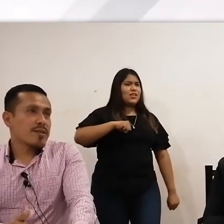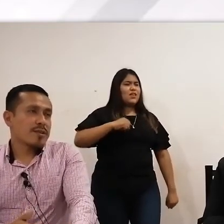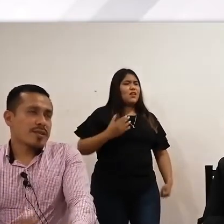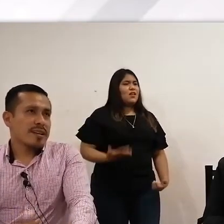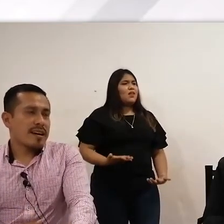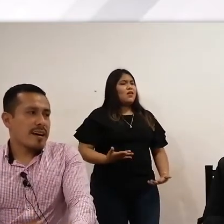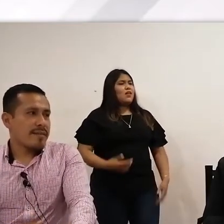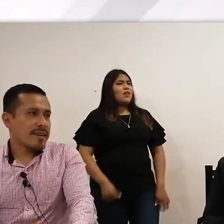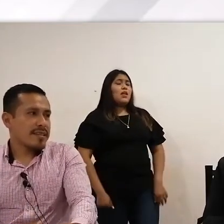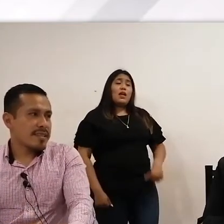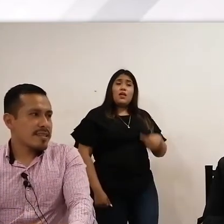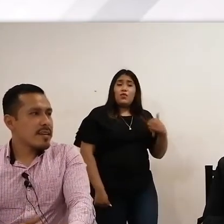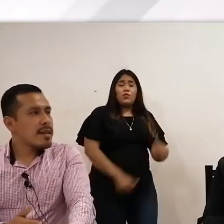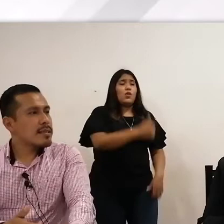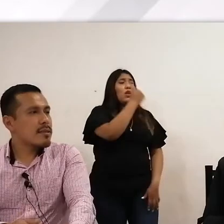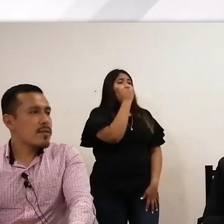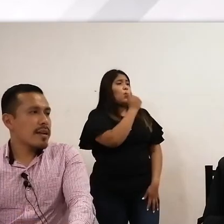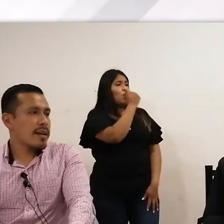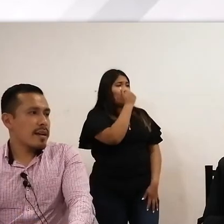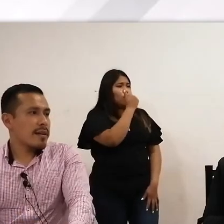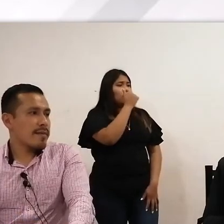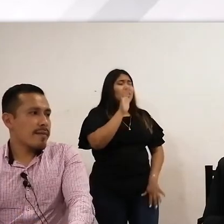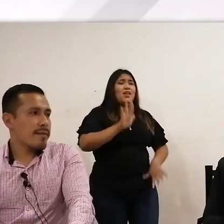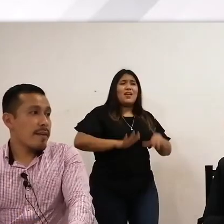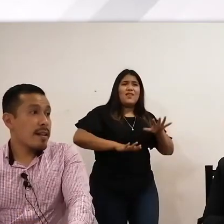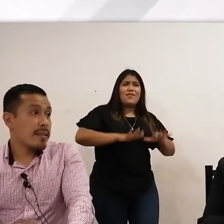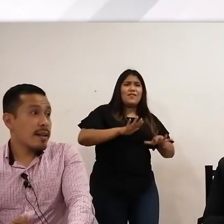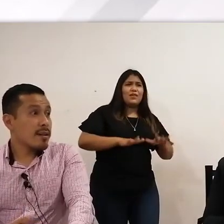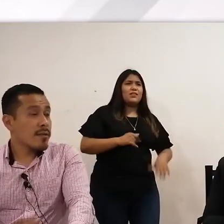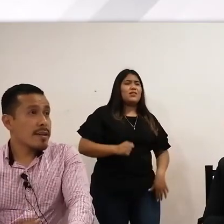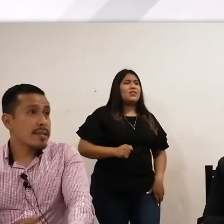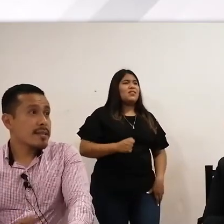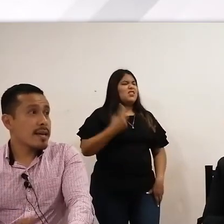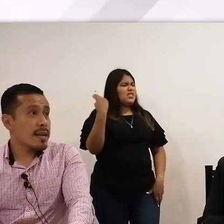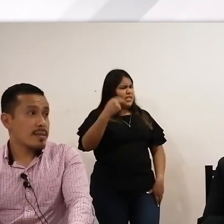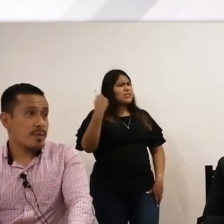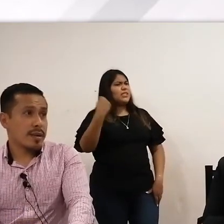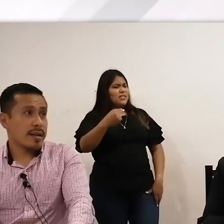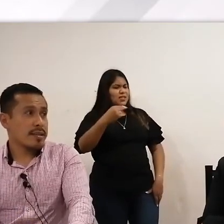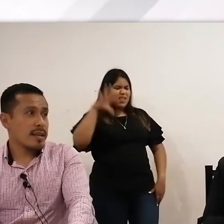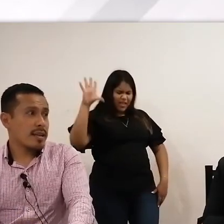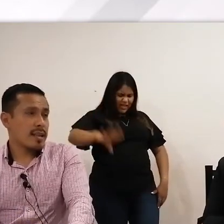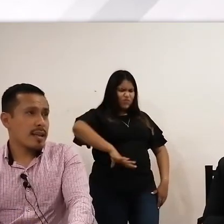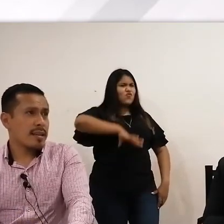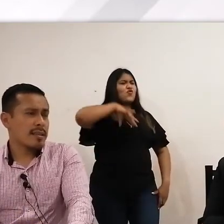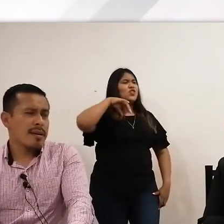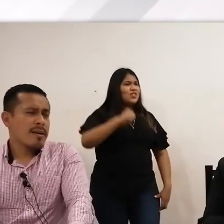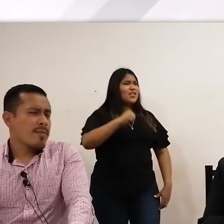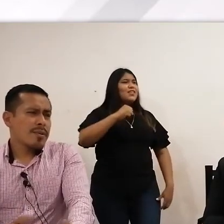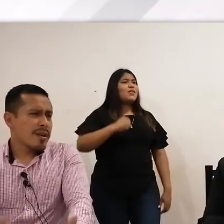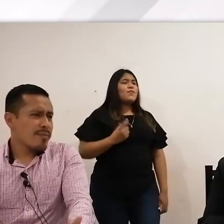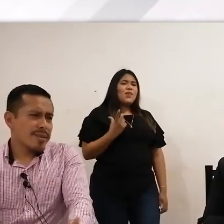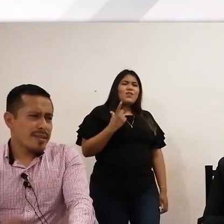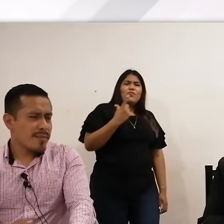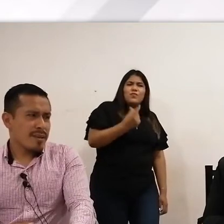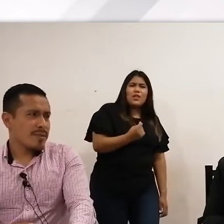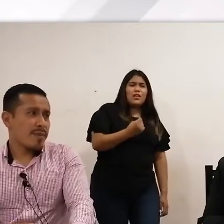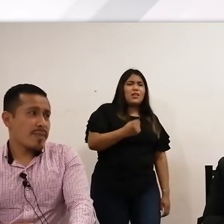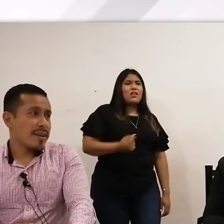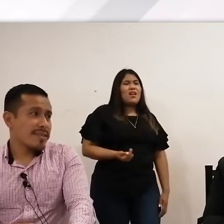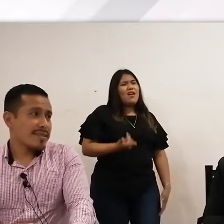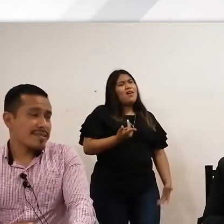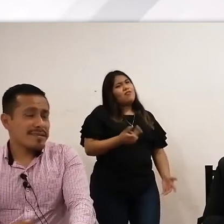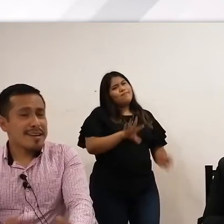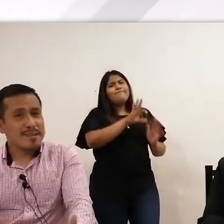otros chicos a veces es lo que faltan, ¿no? Esas ganas por querer salir adelante, porque pues también